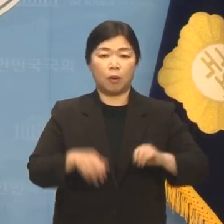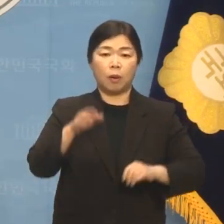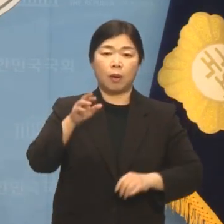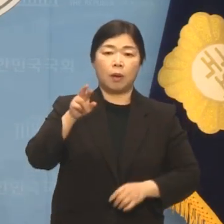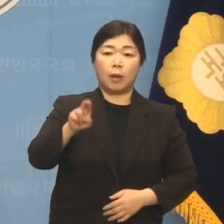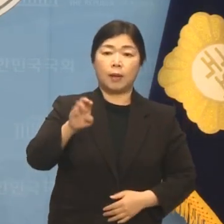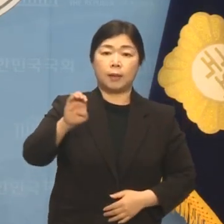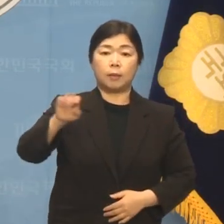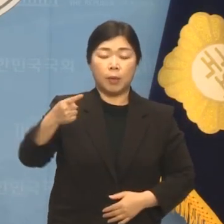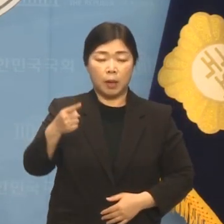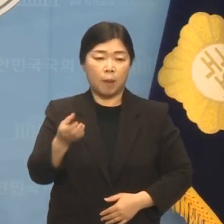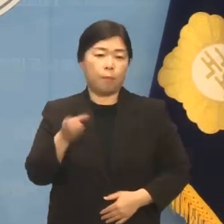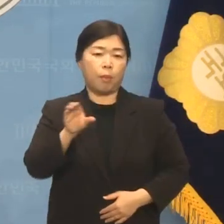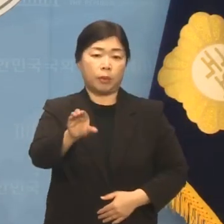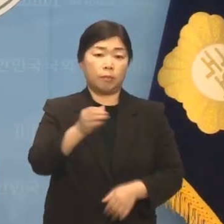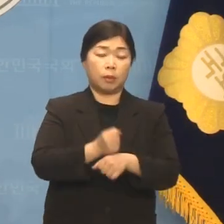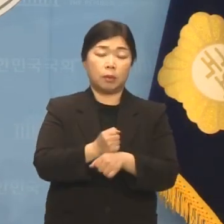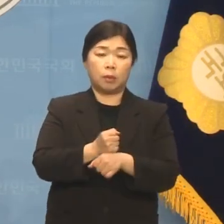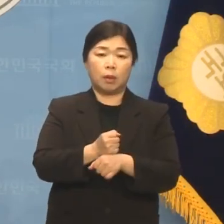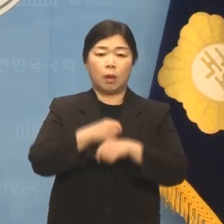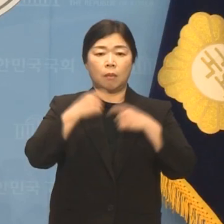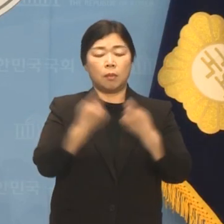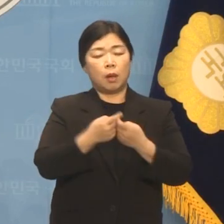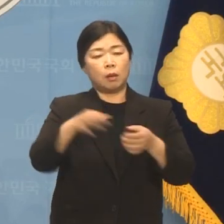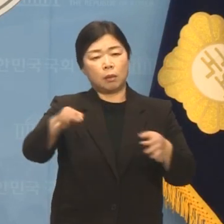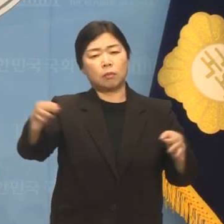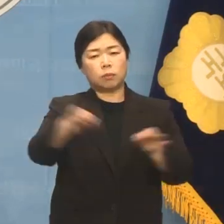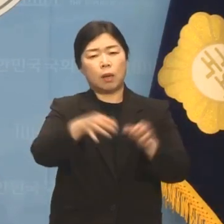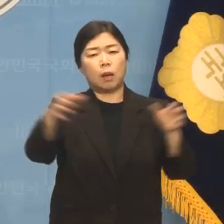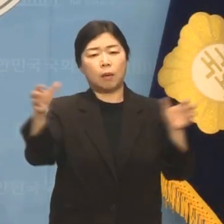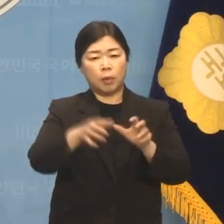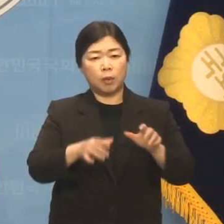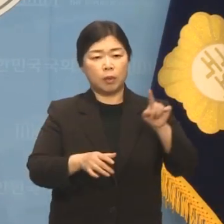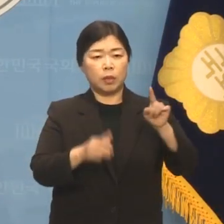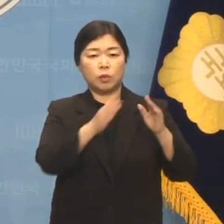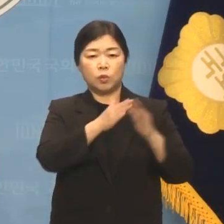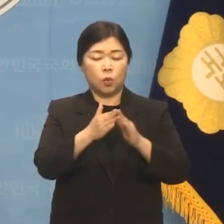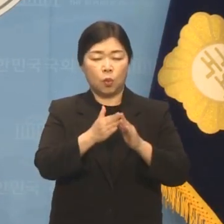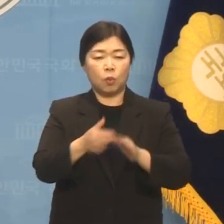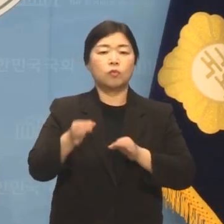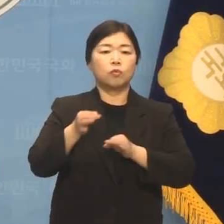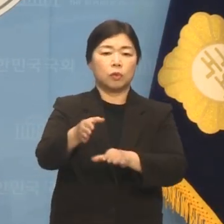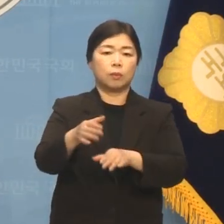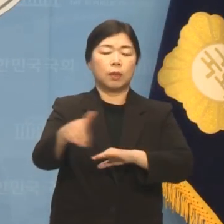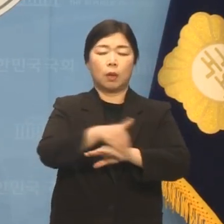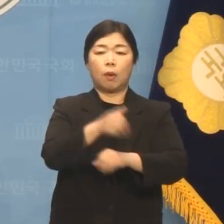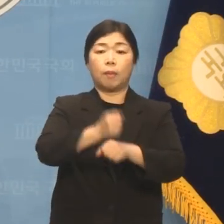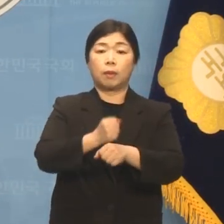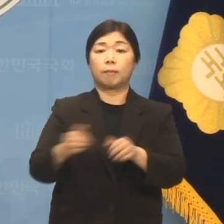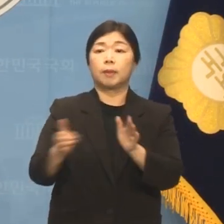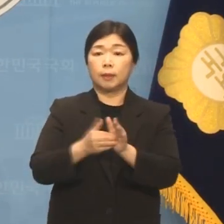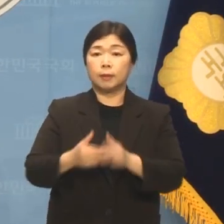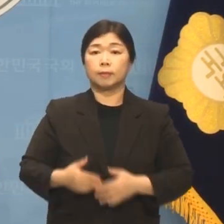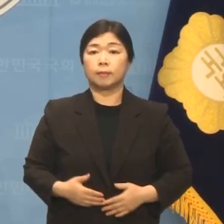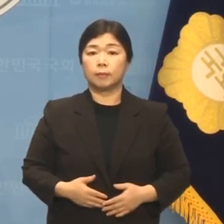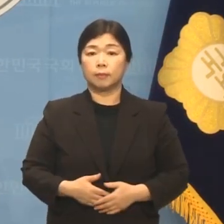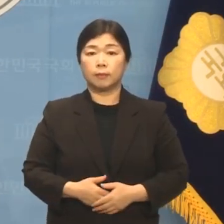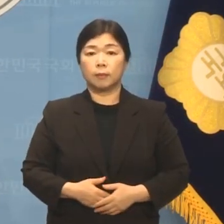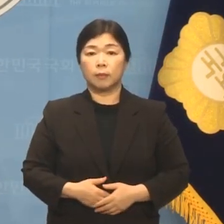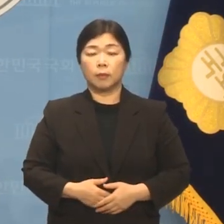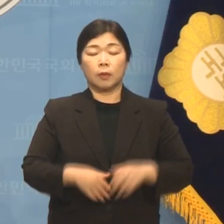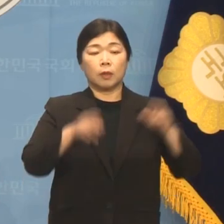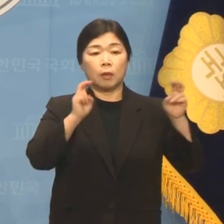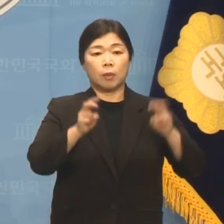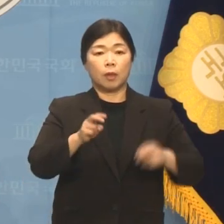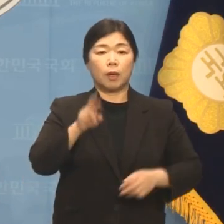만들어서 매칭되는 민간기금을 포함해 약 1조 원에 육박하는 재원 투입 계획을 마련했습니다. 기업의